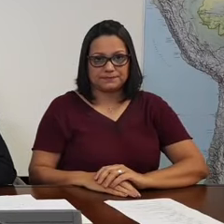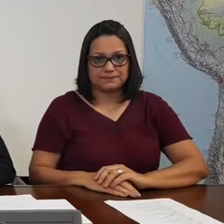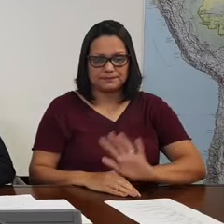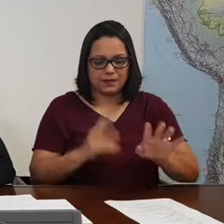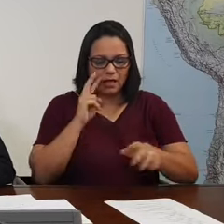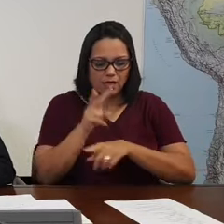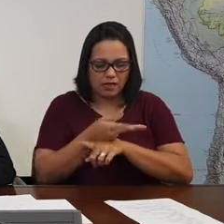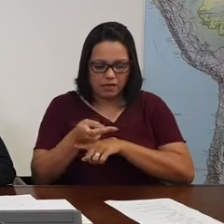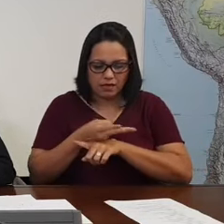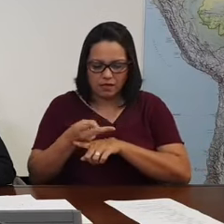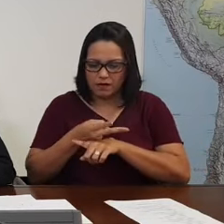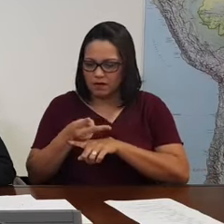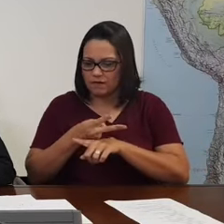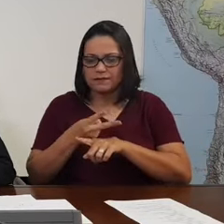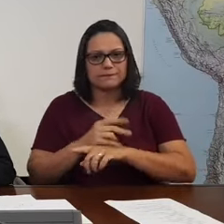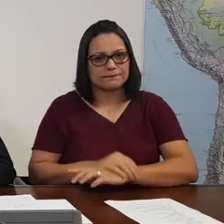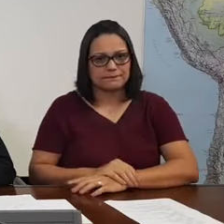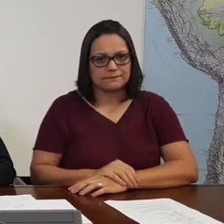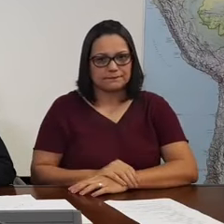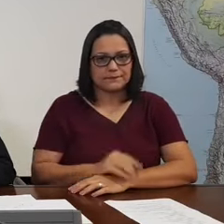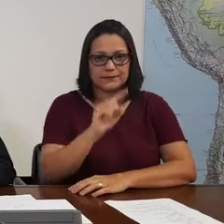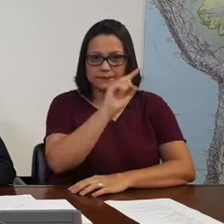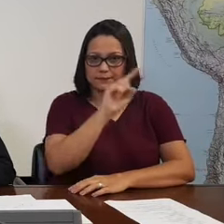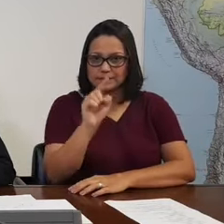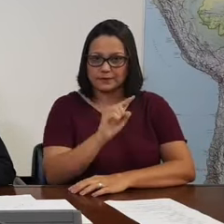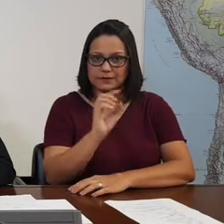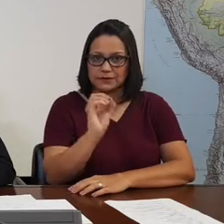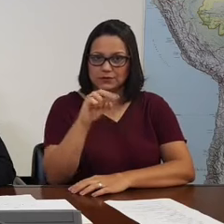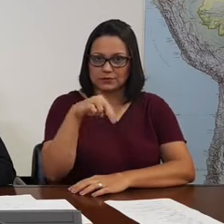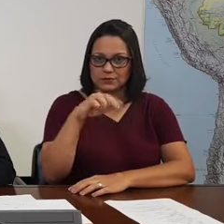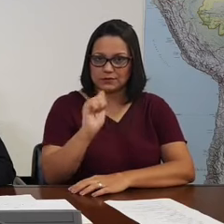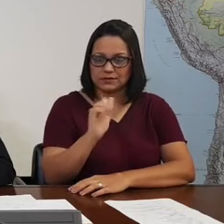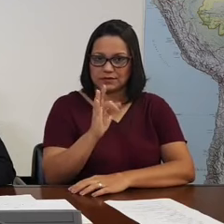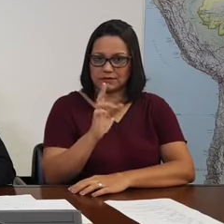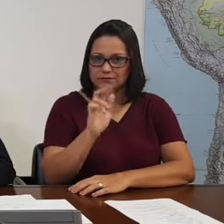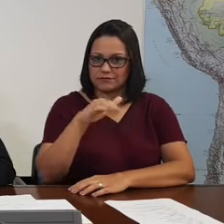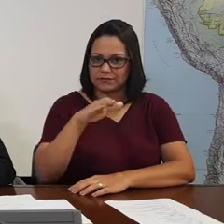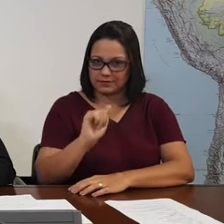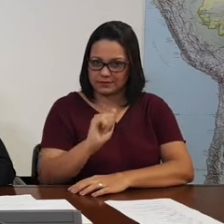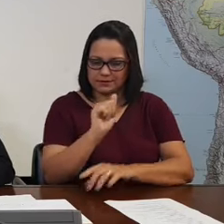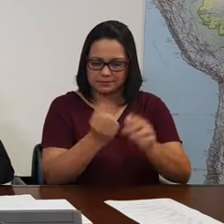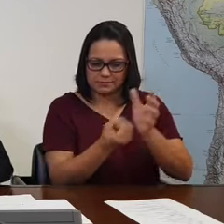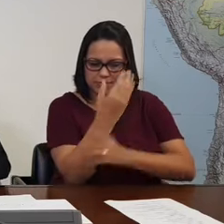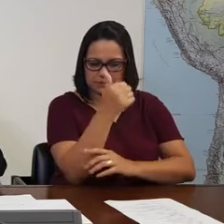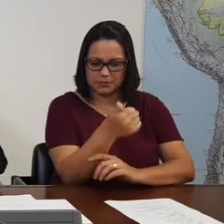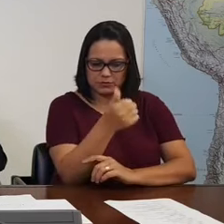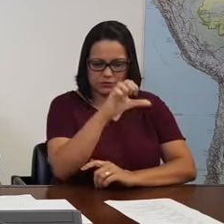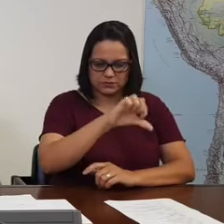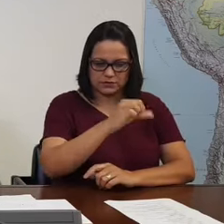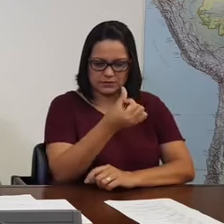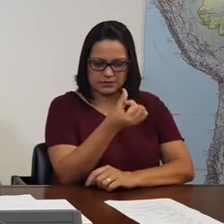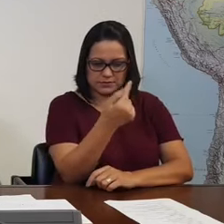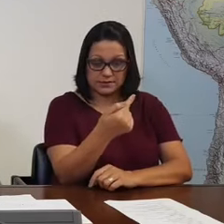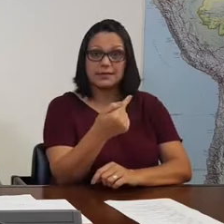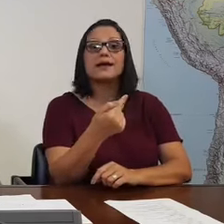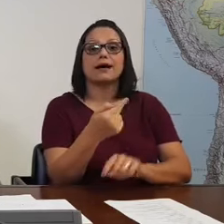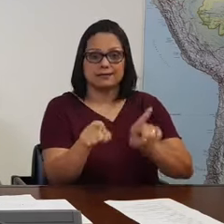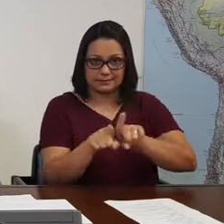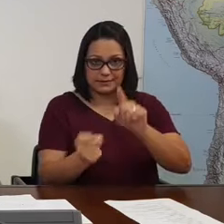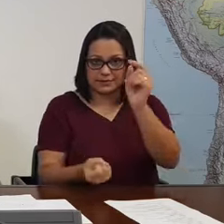deixa eu ver aqui, Zona Franca 67, também em tivemos a inauguração em